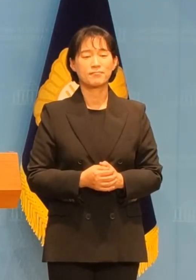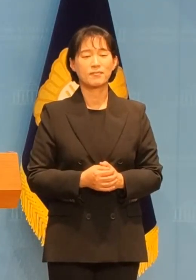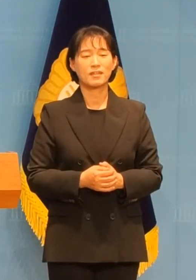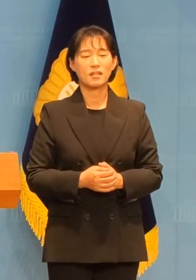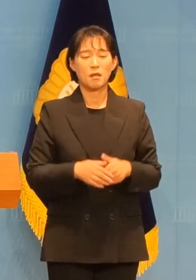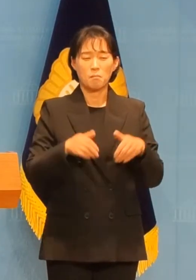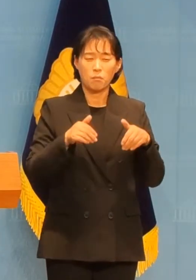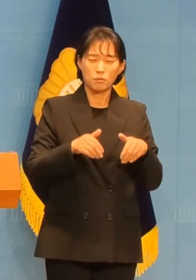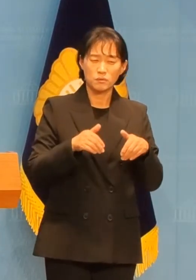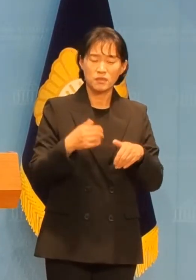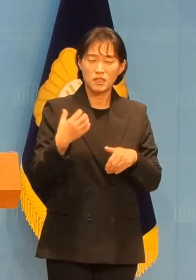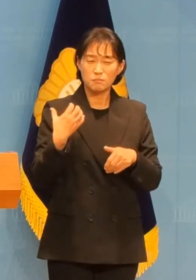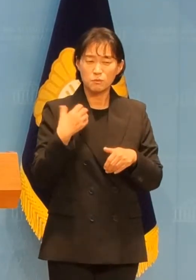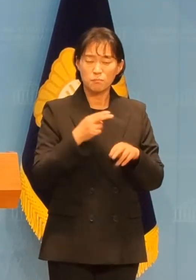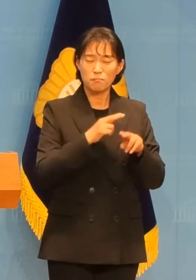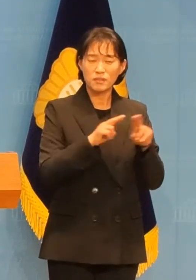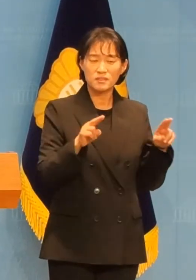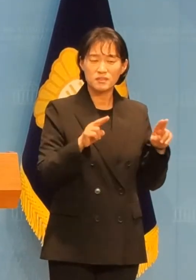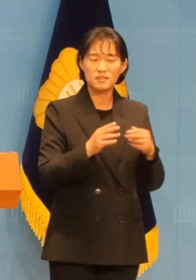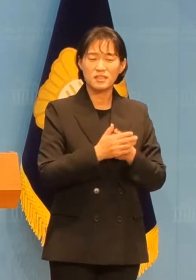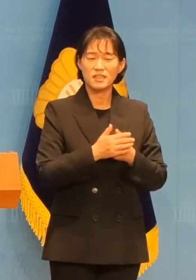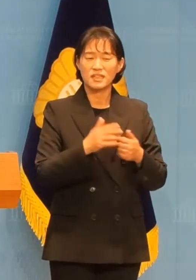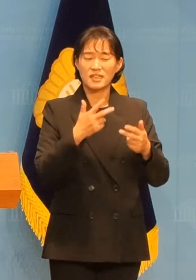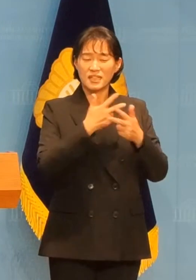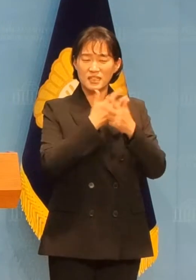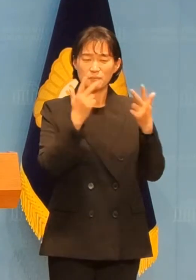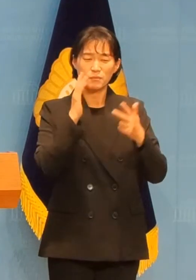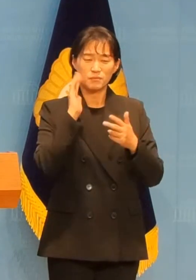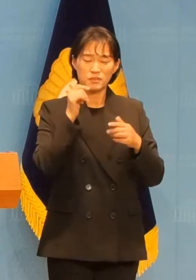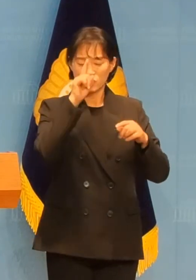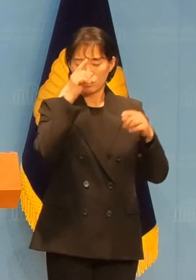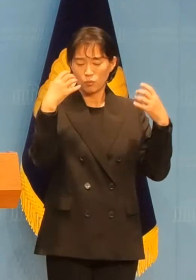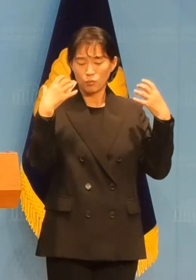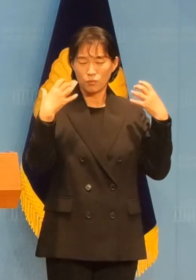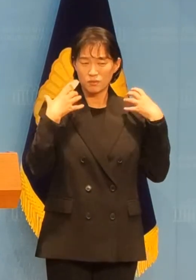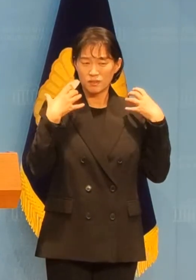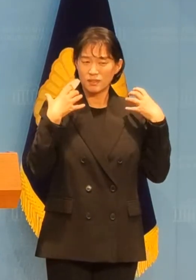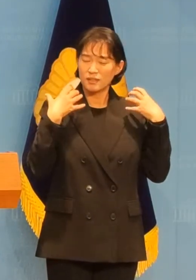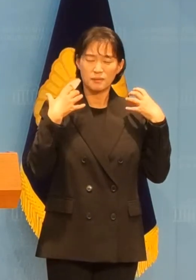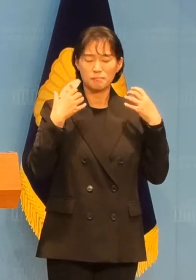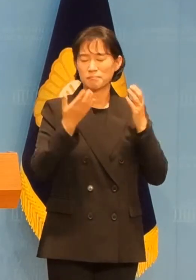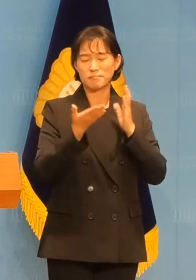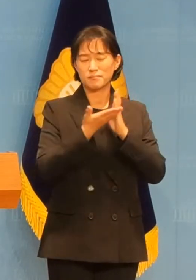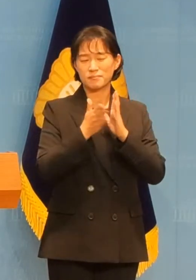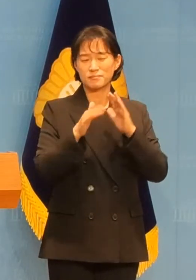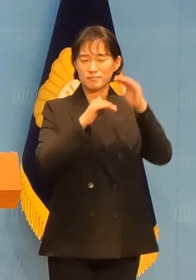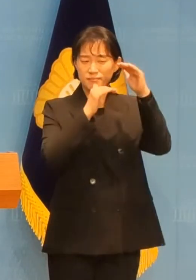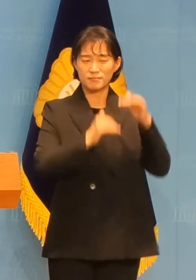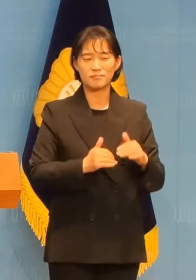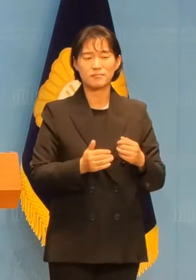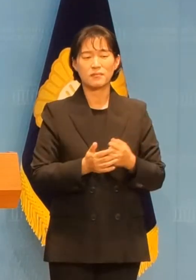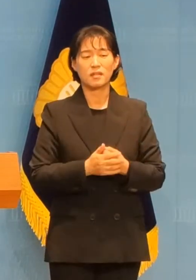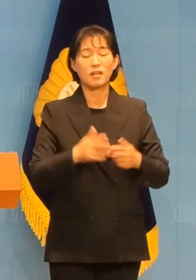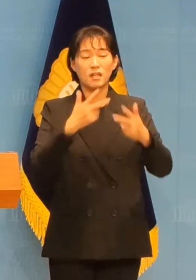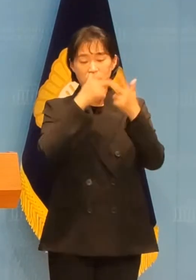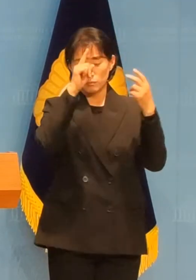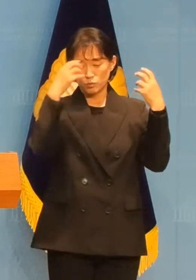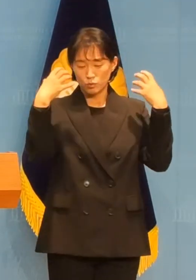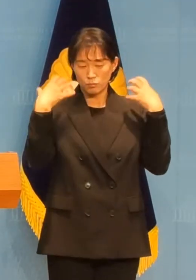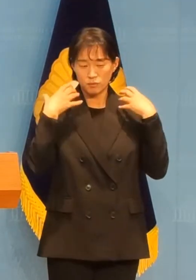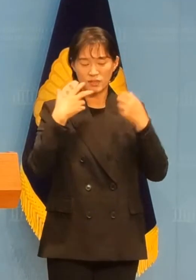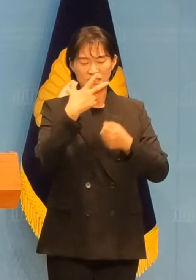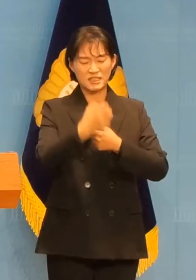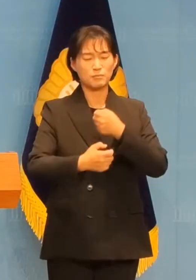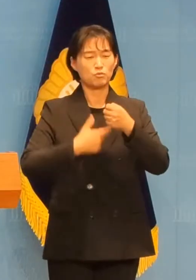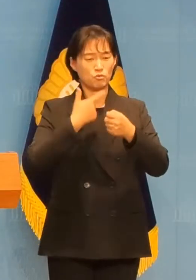복종 의무 폐지는 이재명 정권의 이율 배반이자 이중잣대입니다. 이재명 정부가